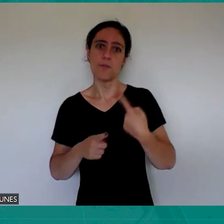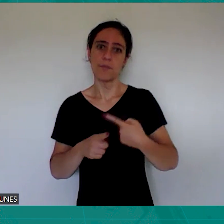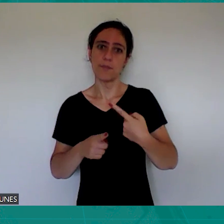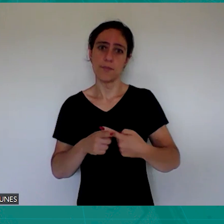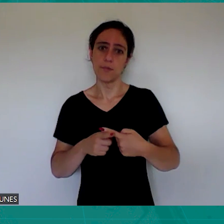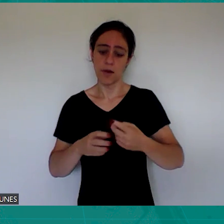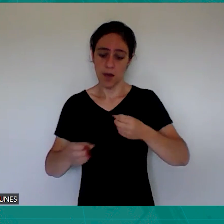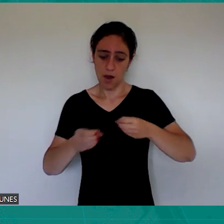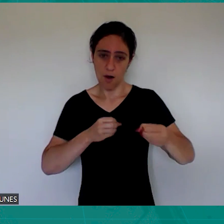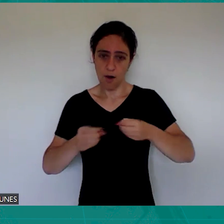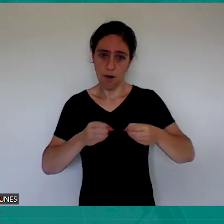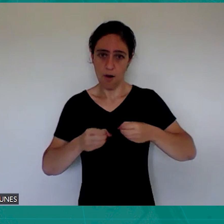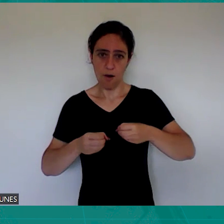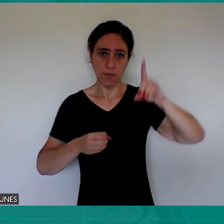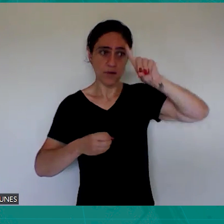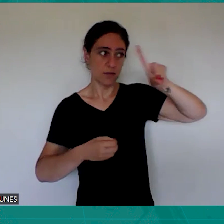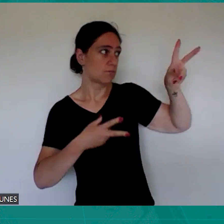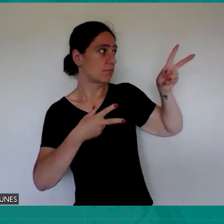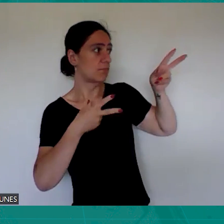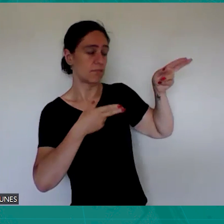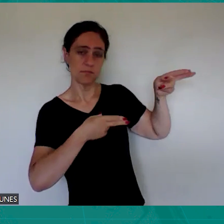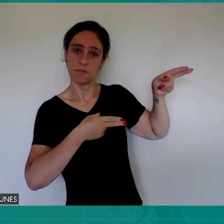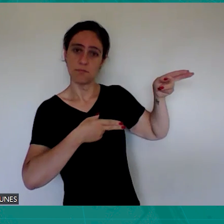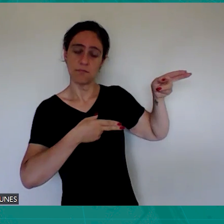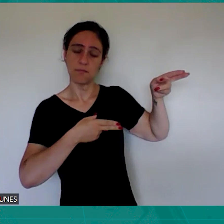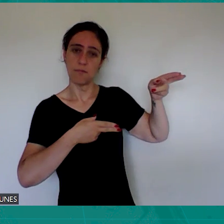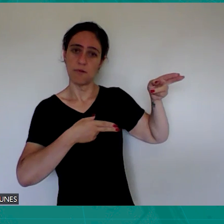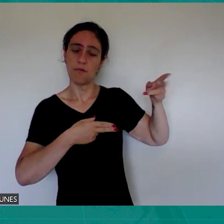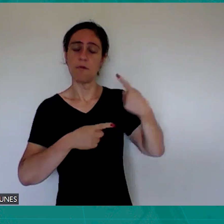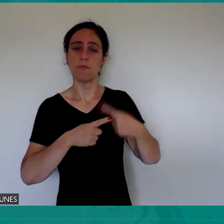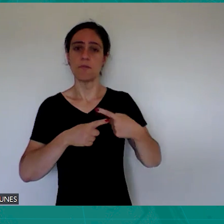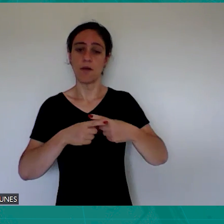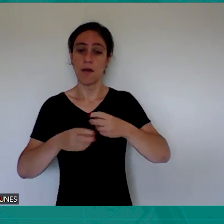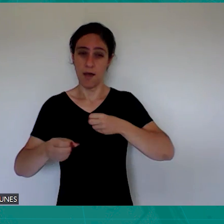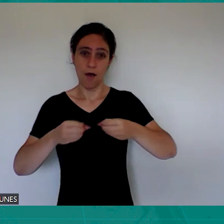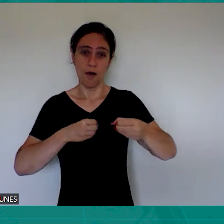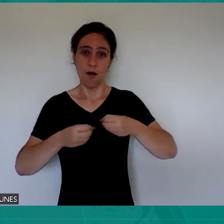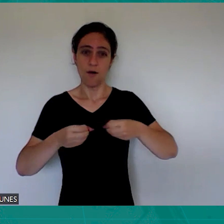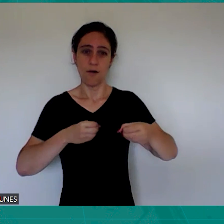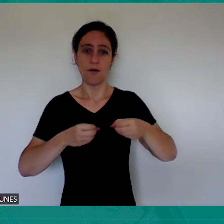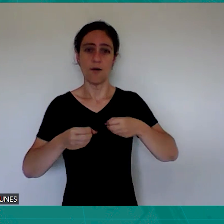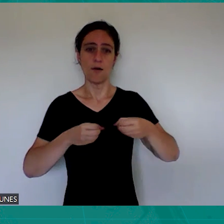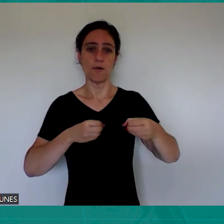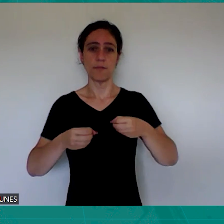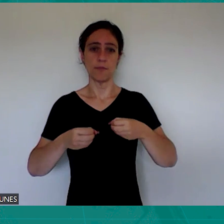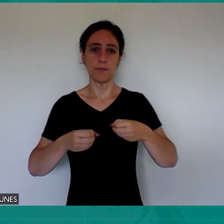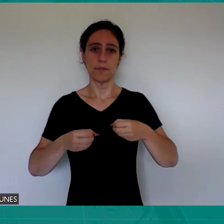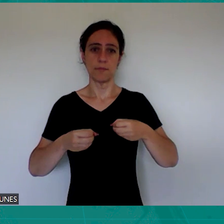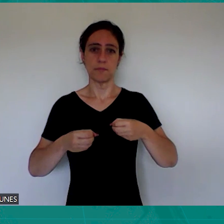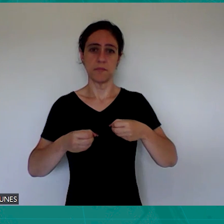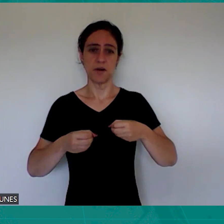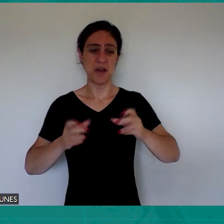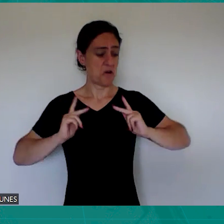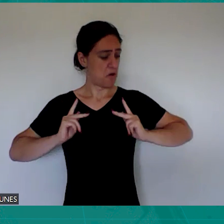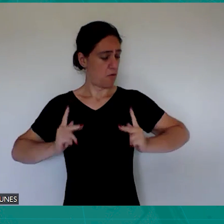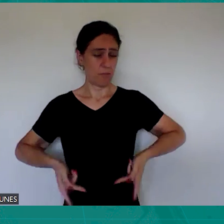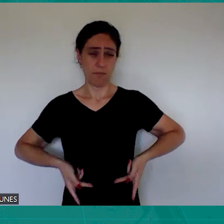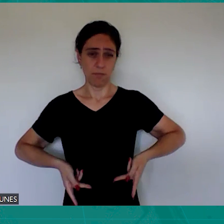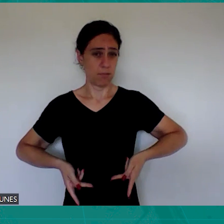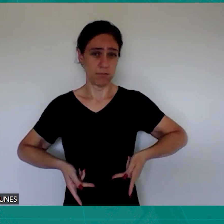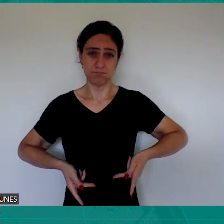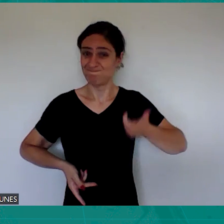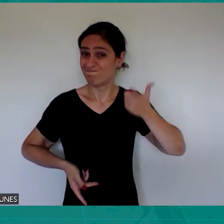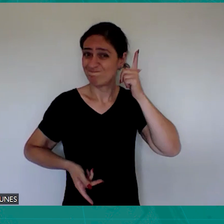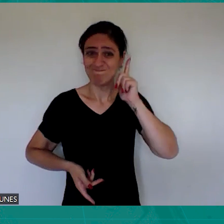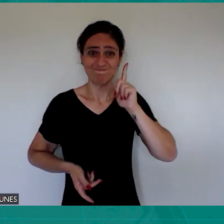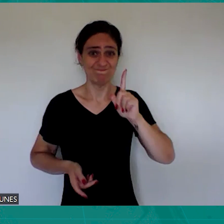que estão aí, porque essas obras, esses sinais, nenhum homem pode fazer. Qual é o